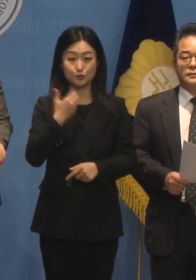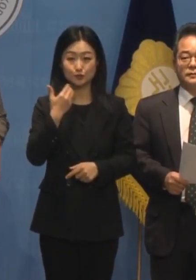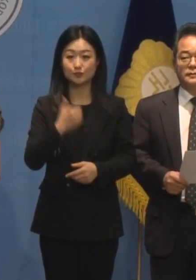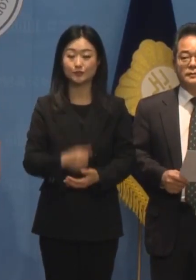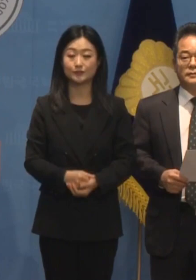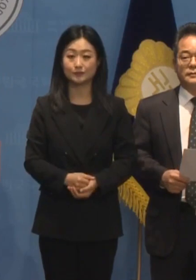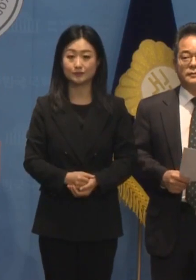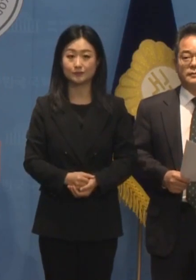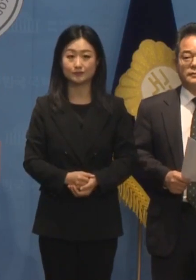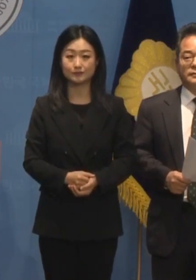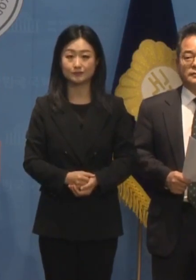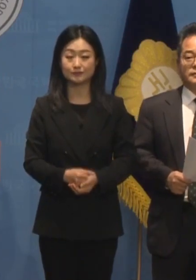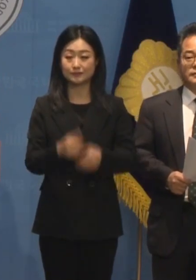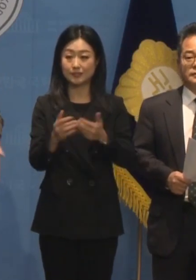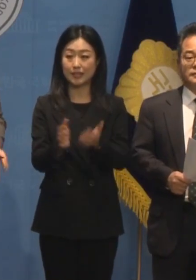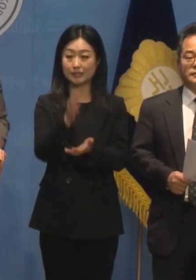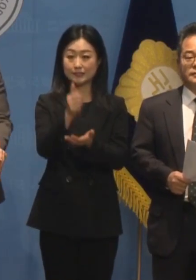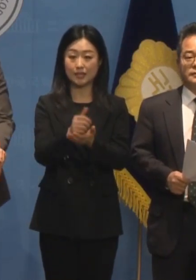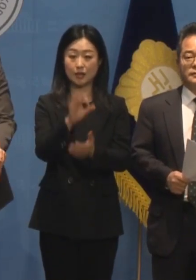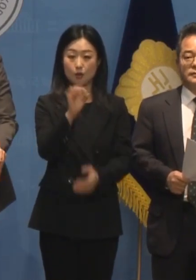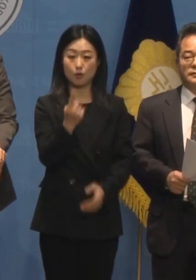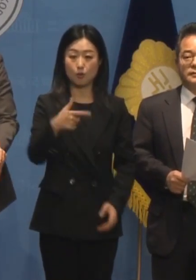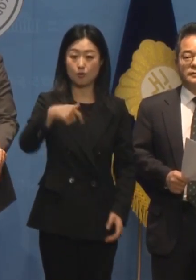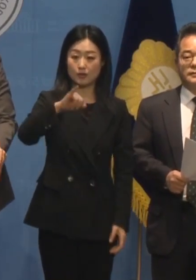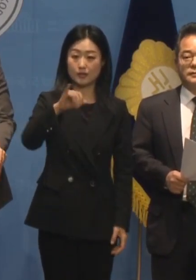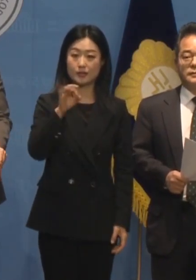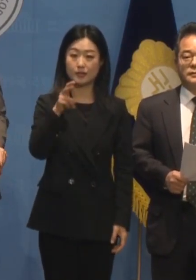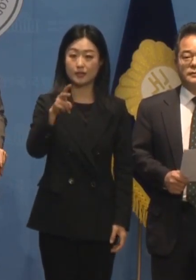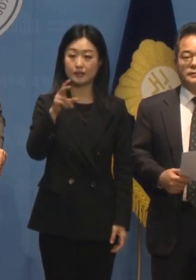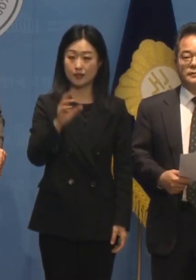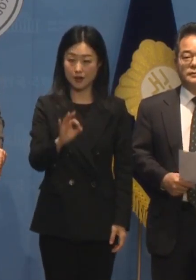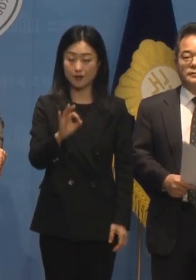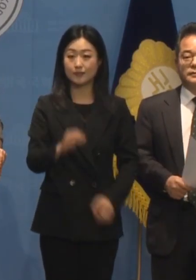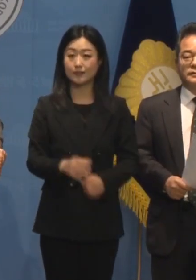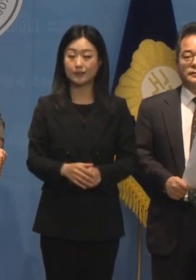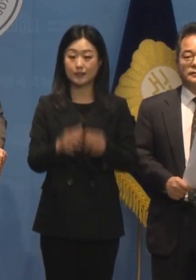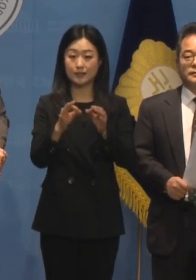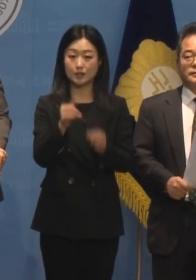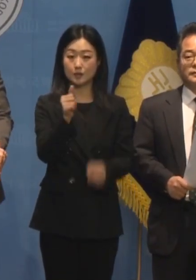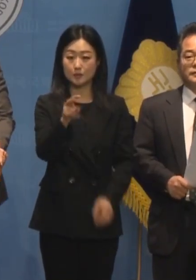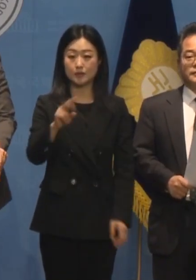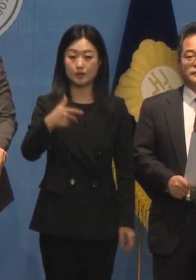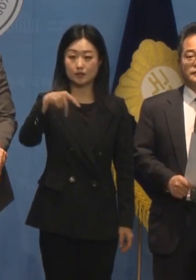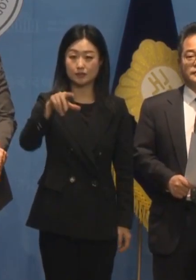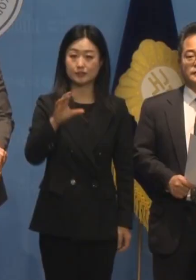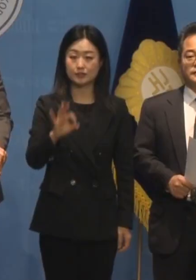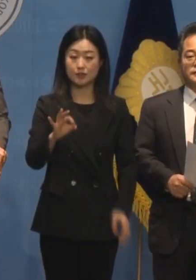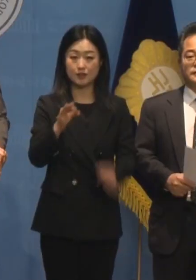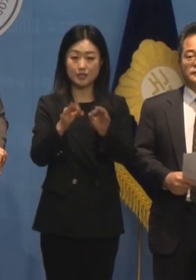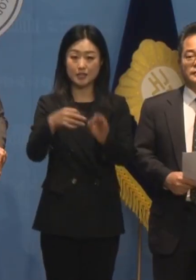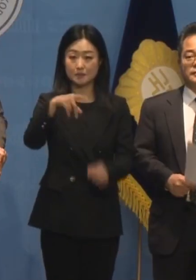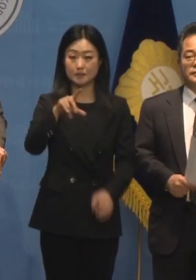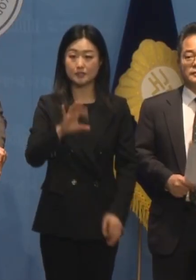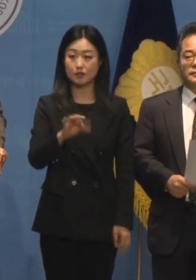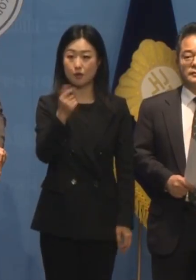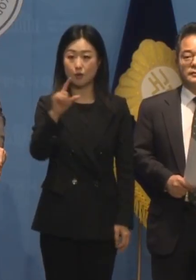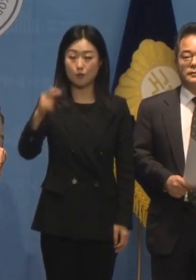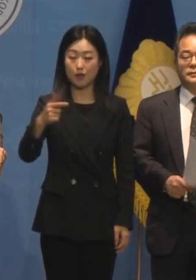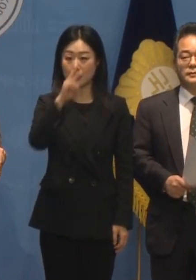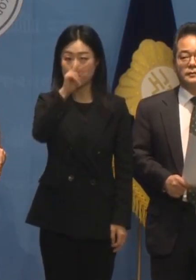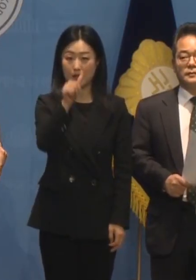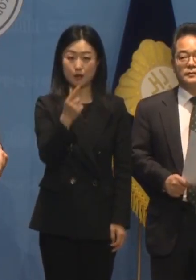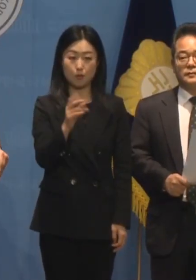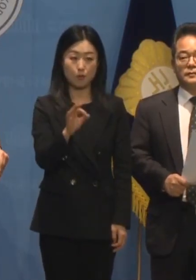하겠습니다. TF 단장을 맡고 계신 오기영 의원님 오셨습니다. 네, 김현정 의원님 오셨습니다. 김성환 의원님 오셨습니다. 박홍배